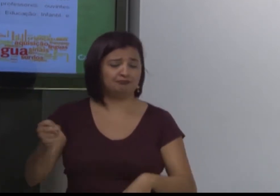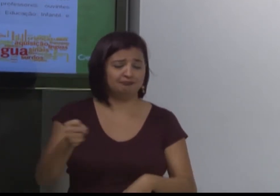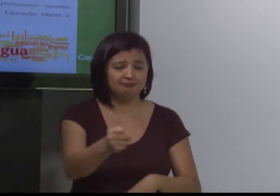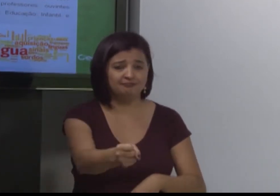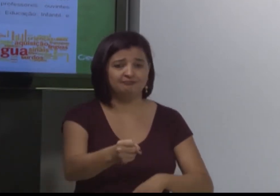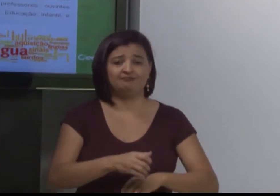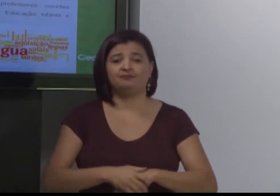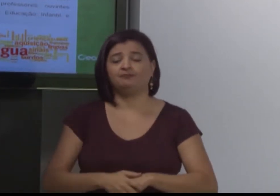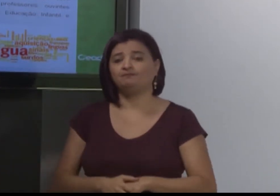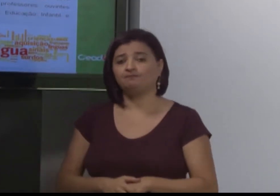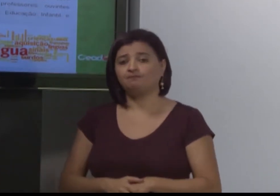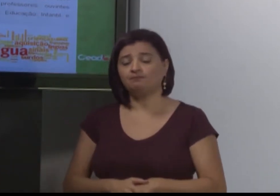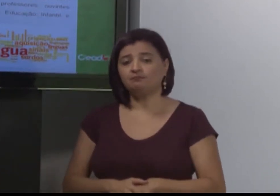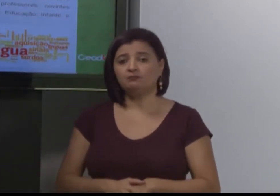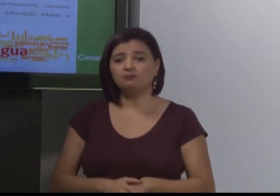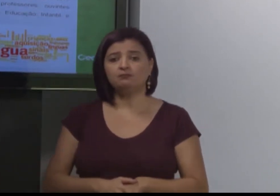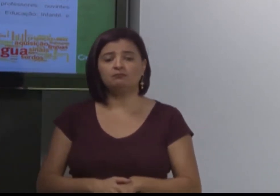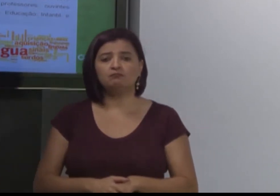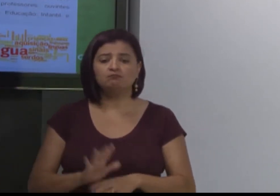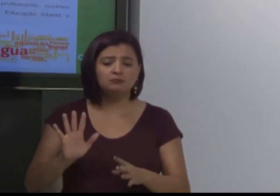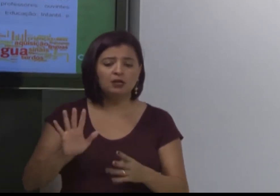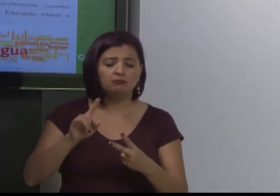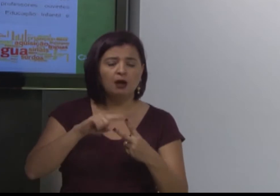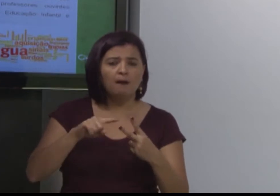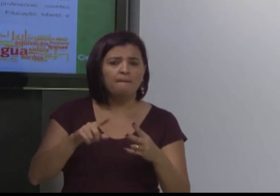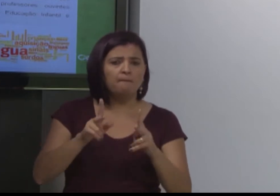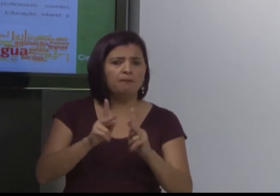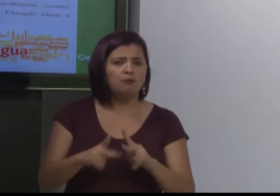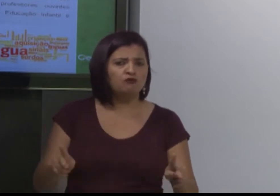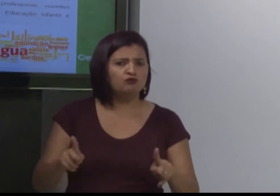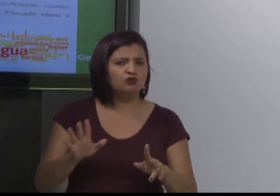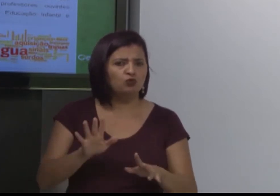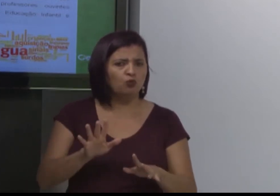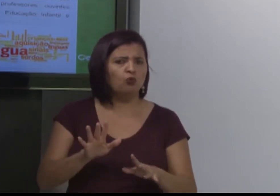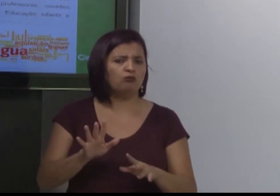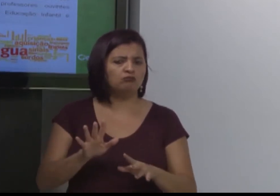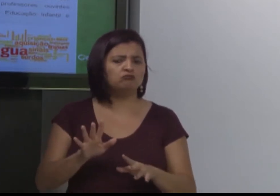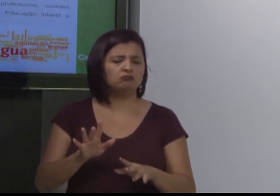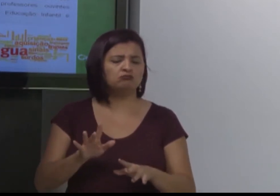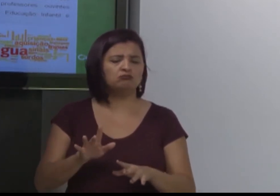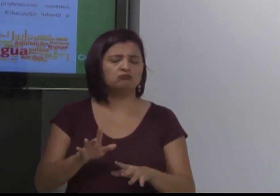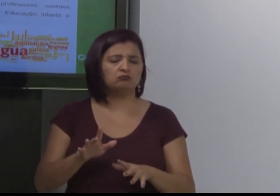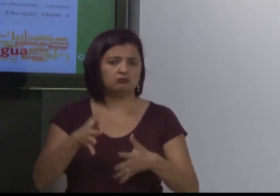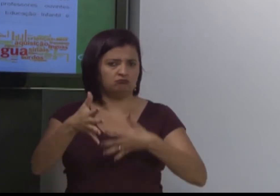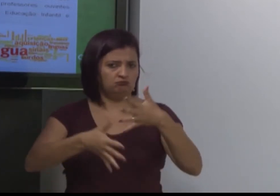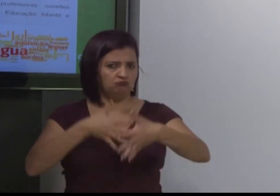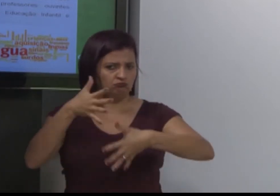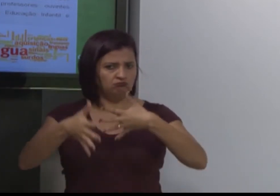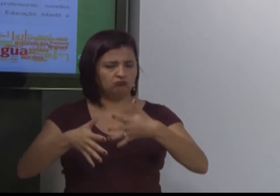mas com relação a esses profissionais que ensinam a Libras,